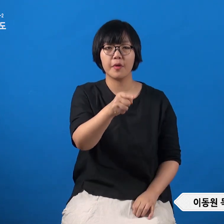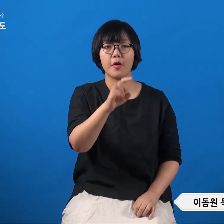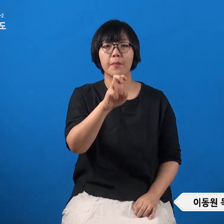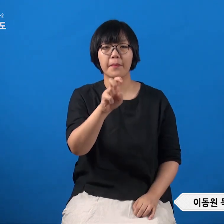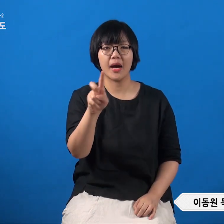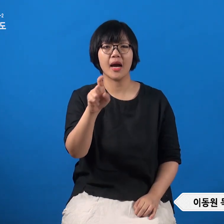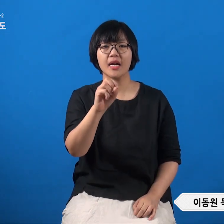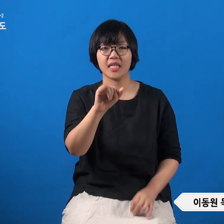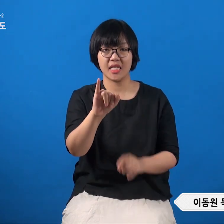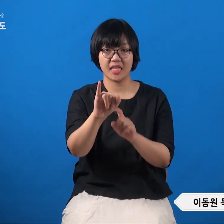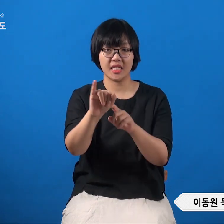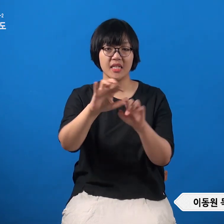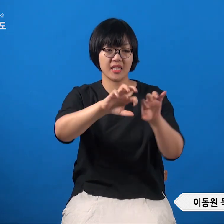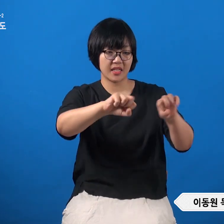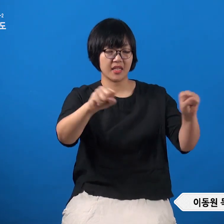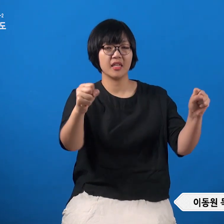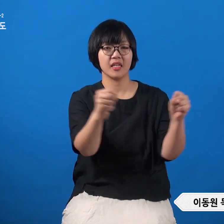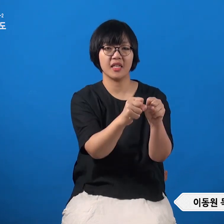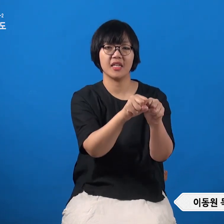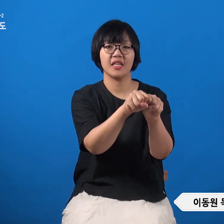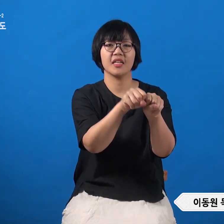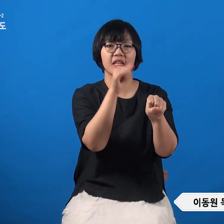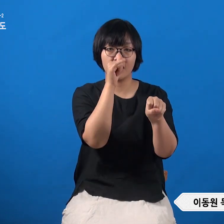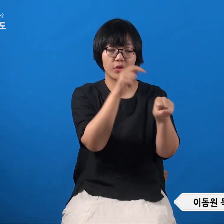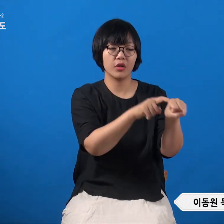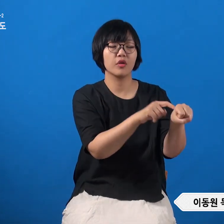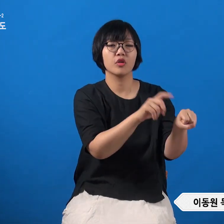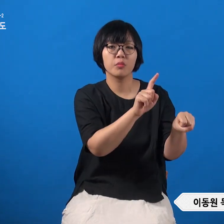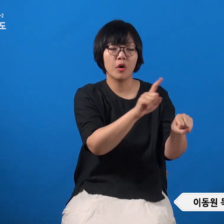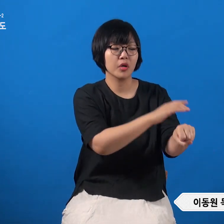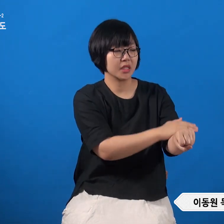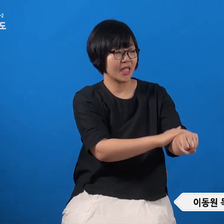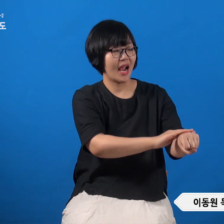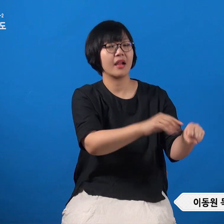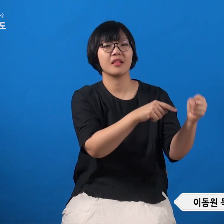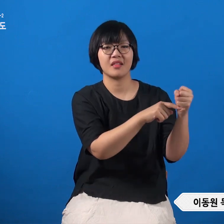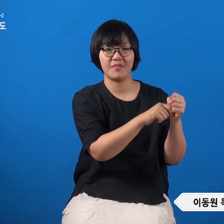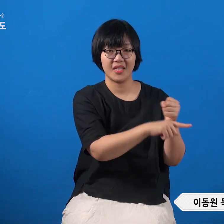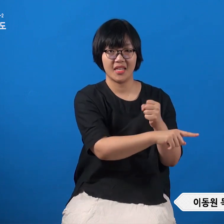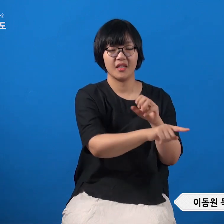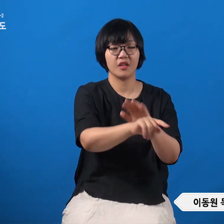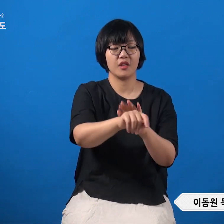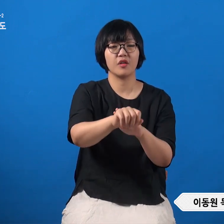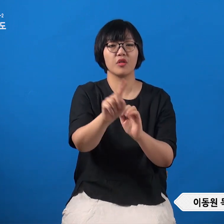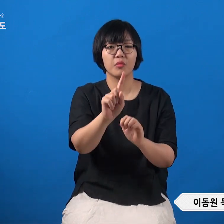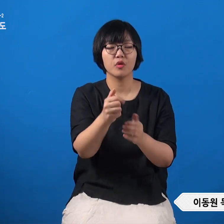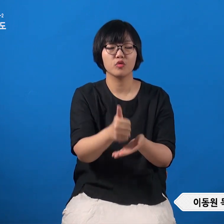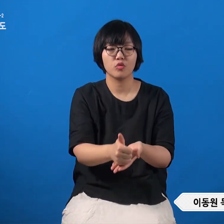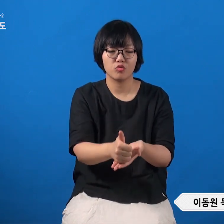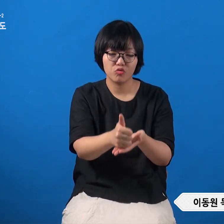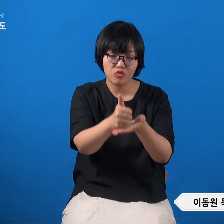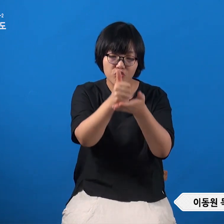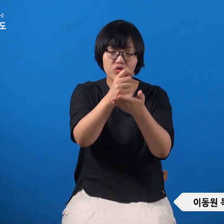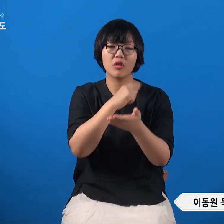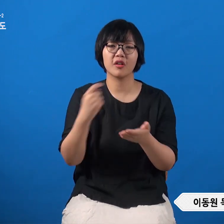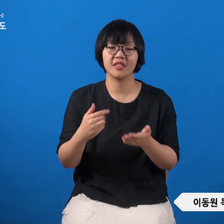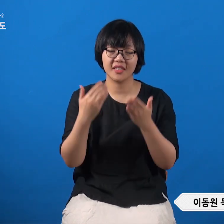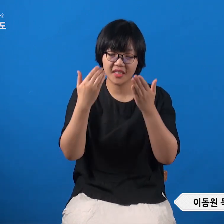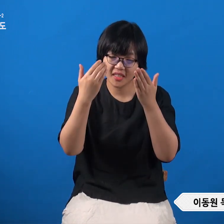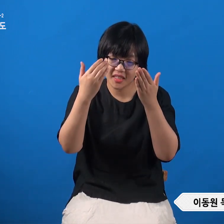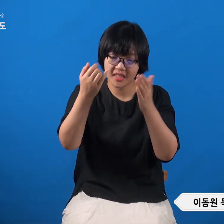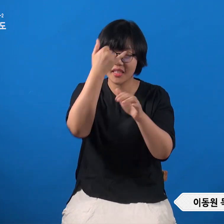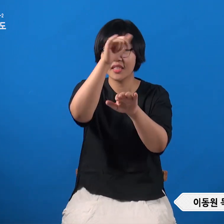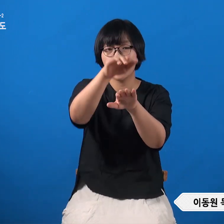뜻이 뭐냐? well. 유라는 것은 잘, 그런 뜻이에요. 잘. 세보마이라는 것은 존중하는,